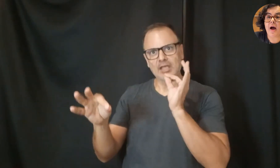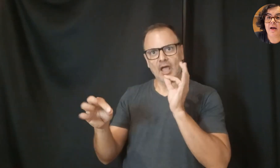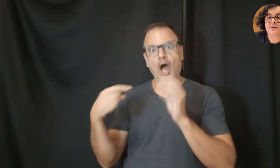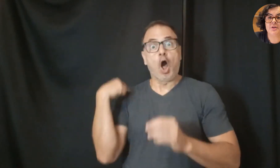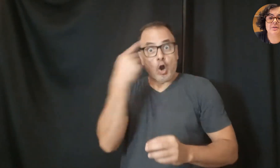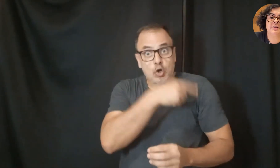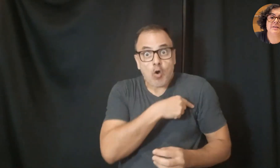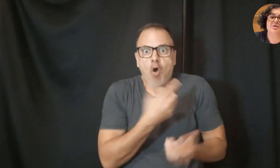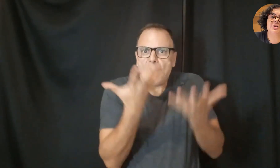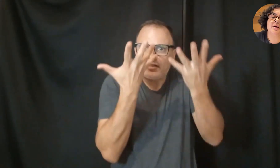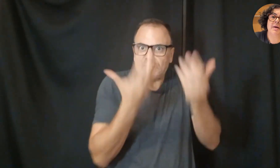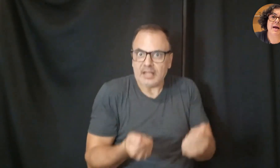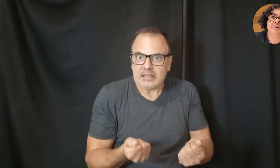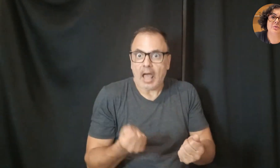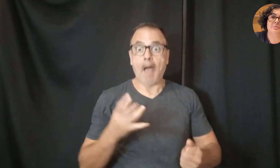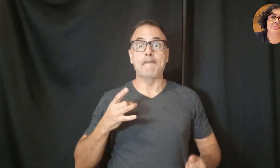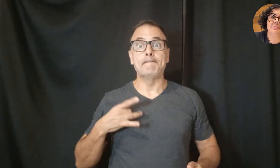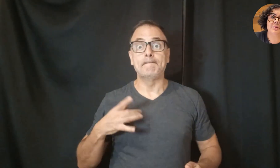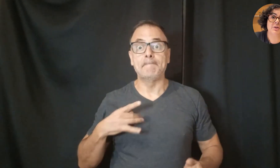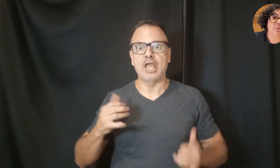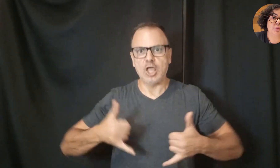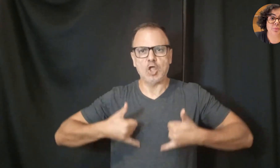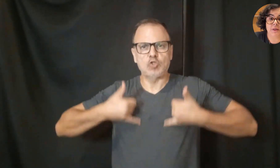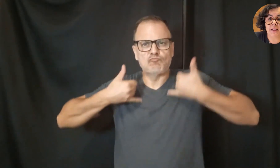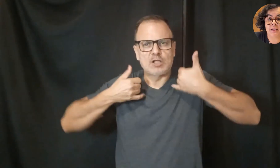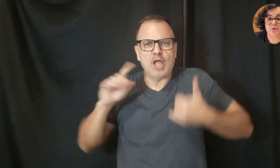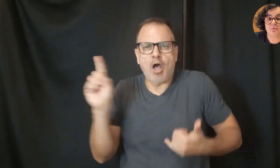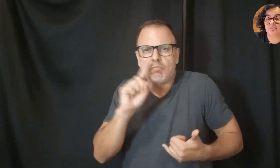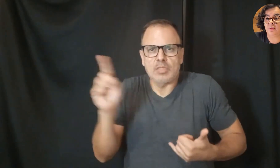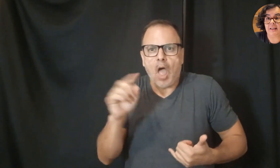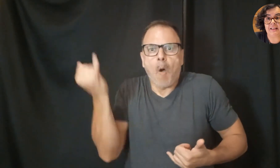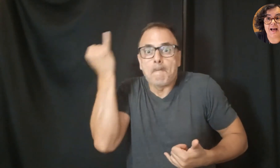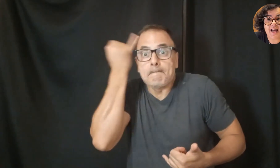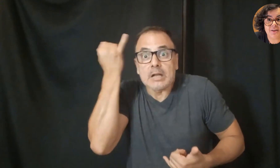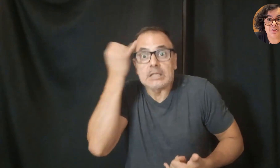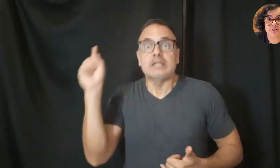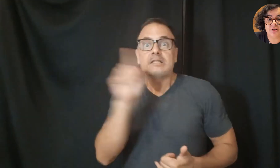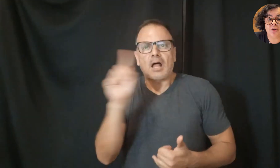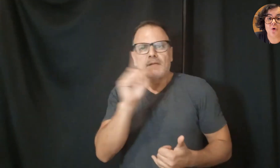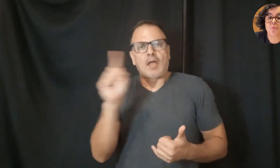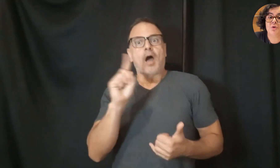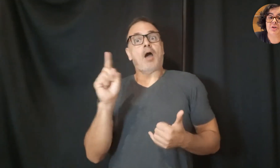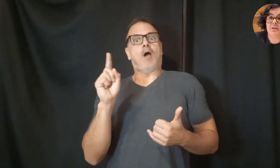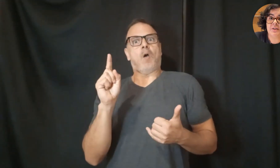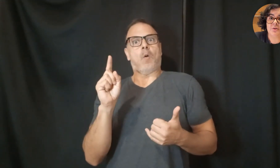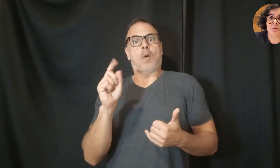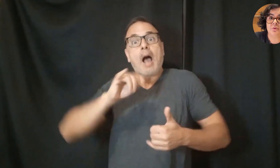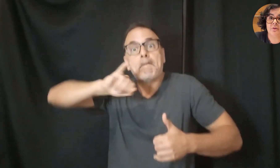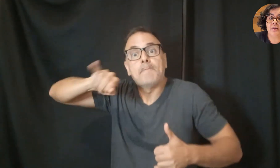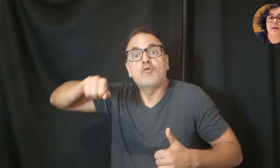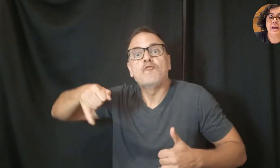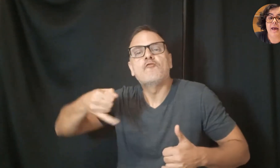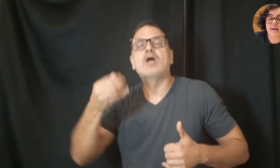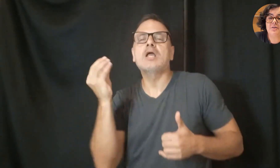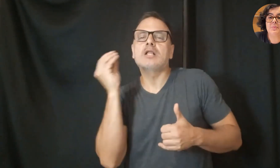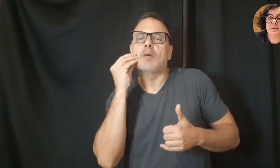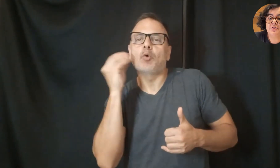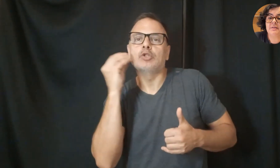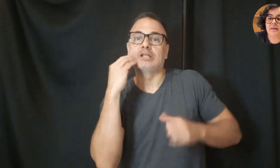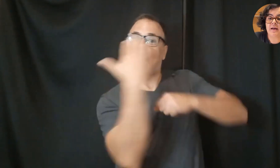Recuar diante deste chamado, seja por medo, vaidade, comodismo, é desperdiçar